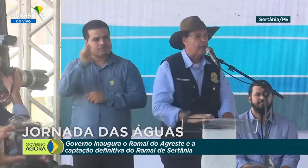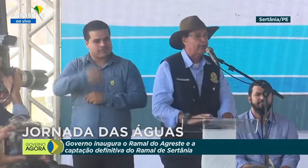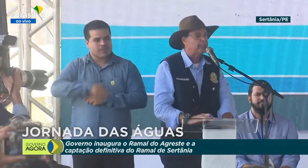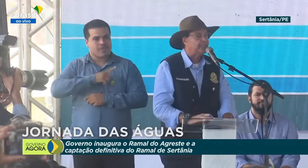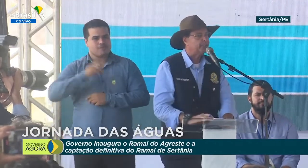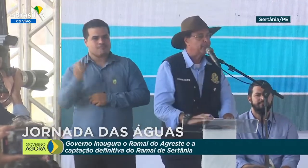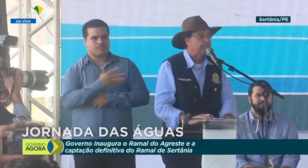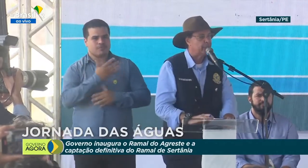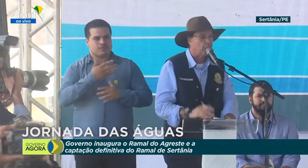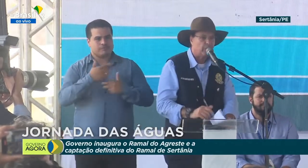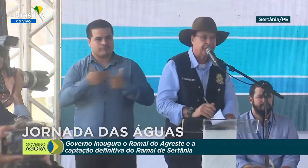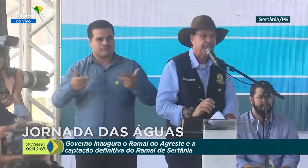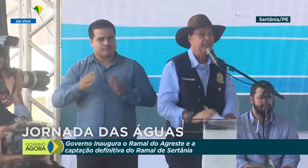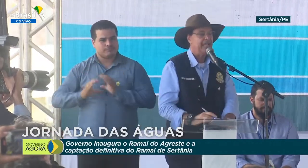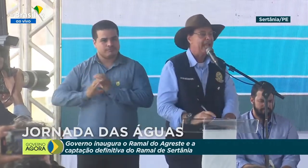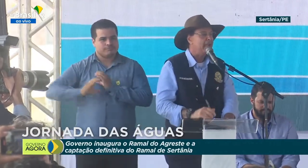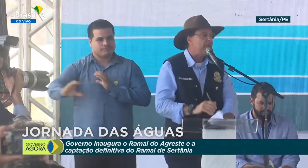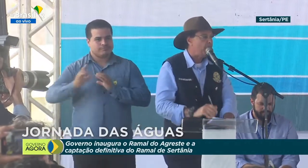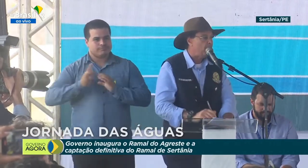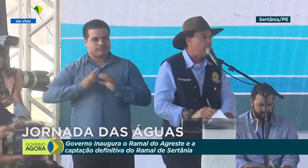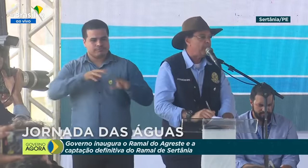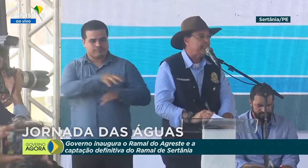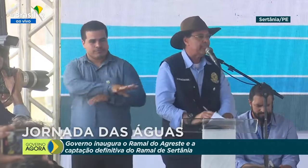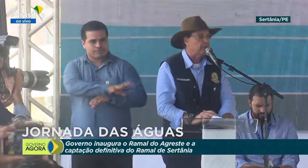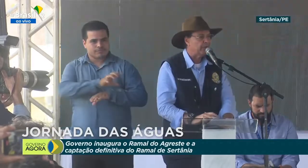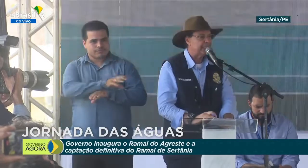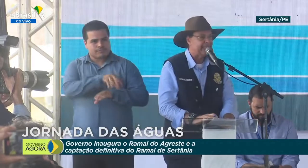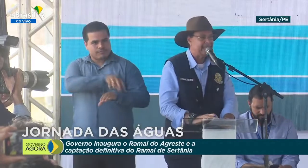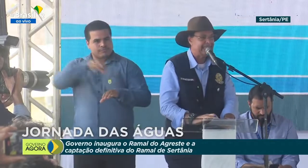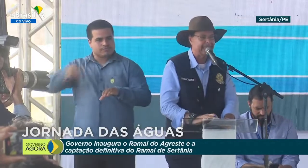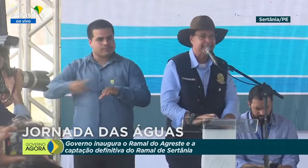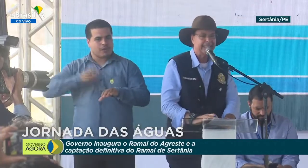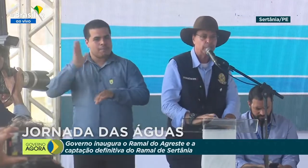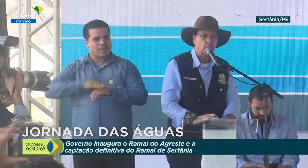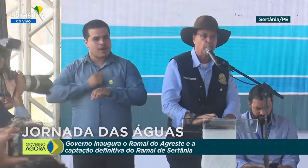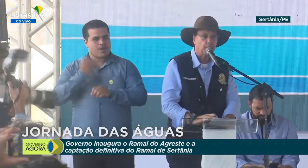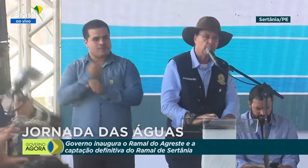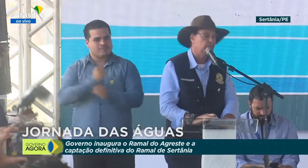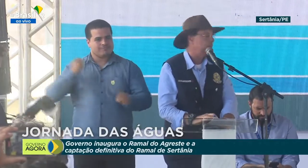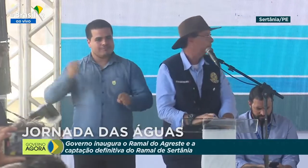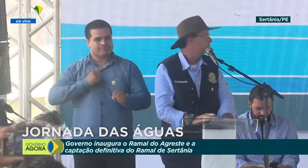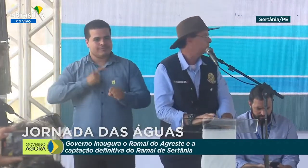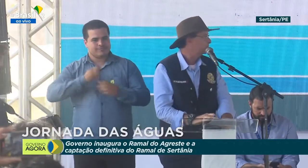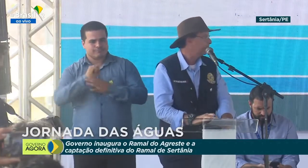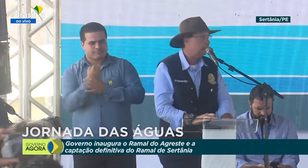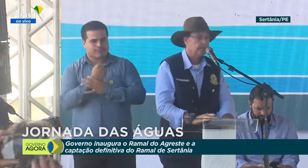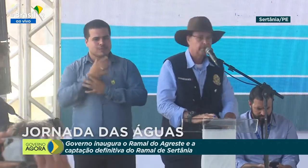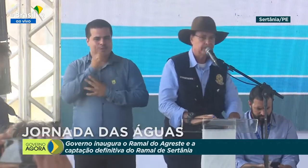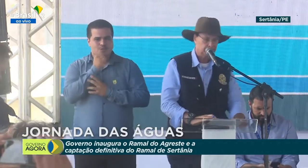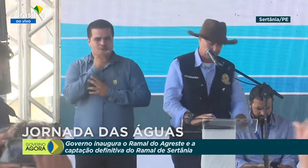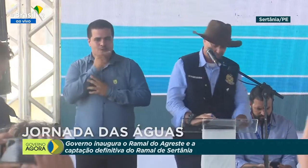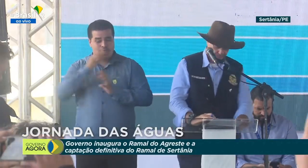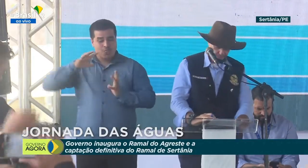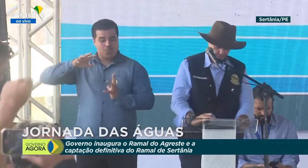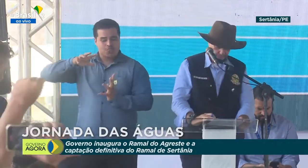fase do canal da transposição, hoje, é a maior obra de segurança hídrica do mundo.